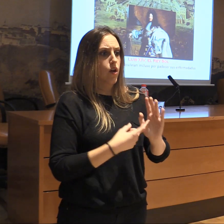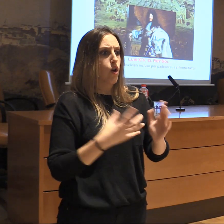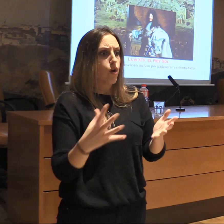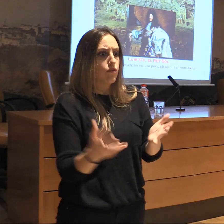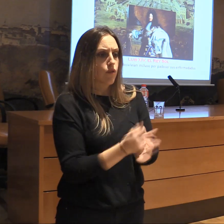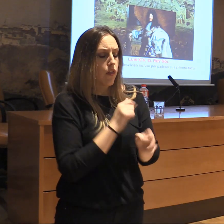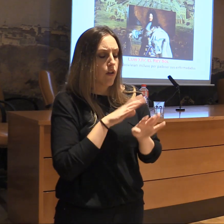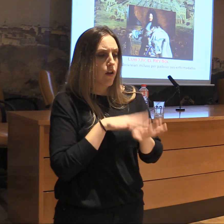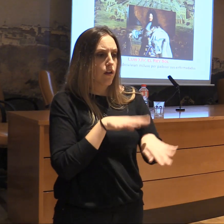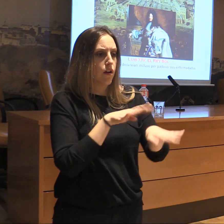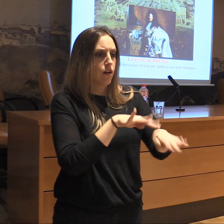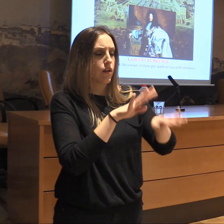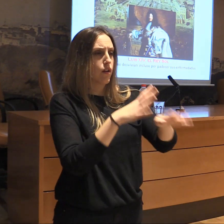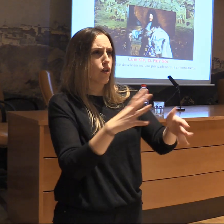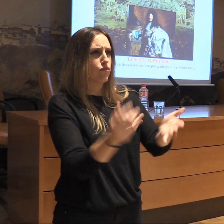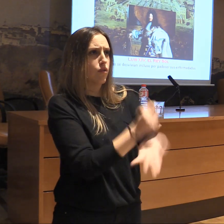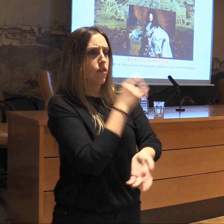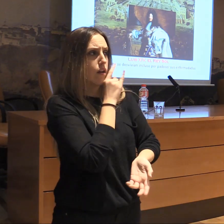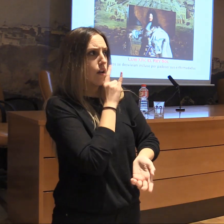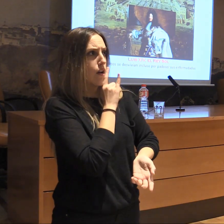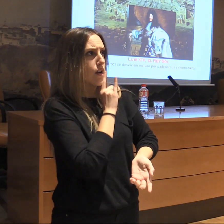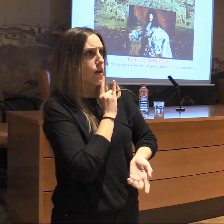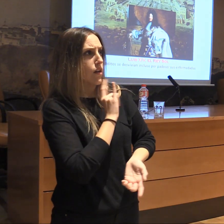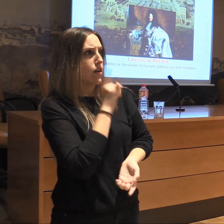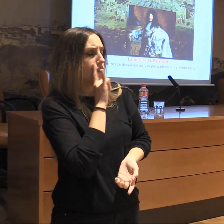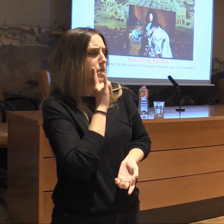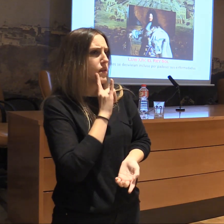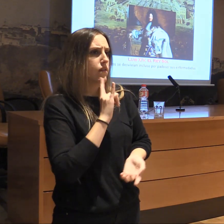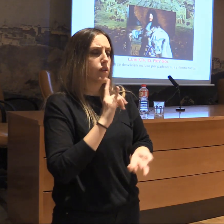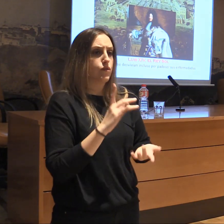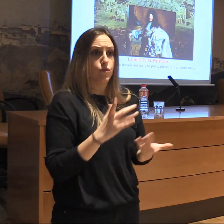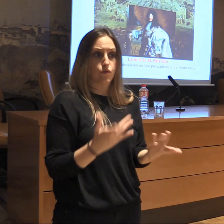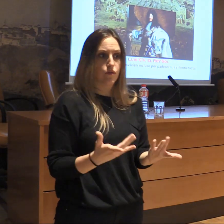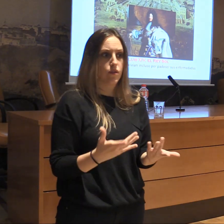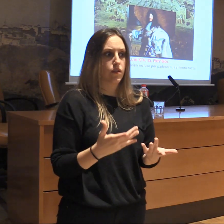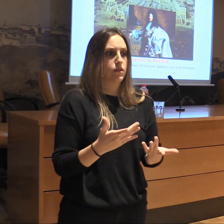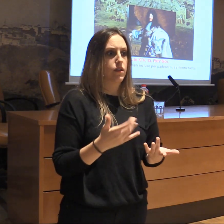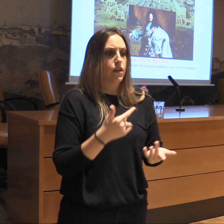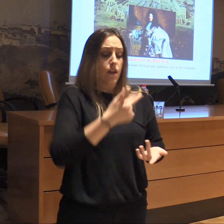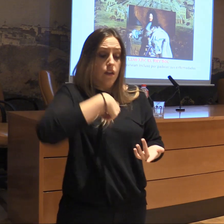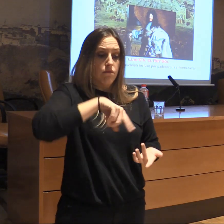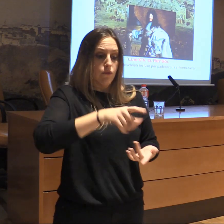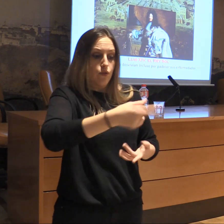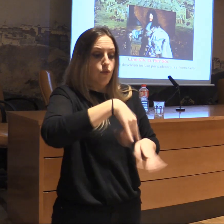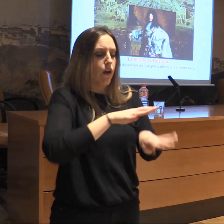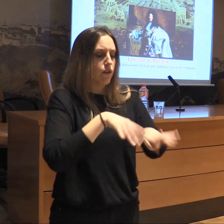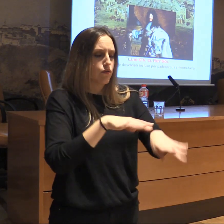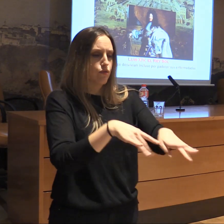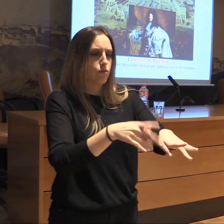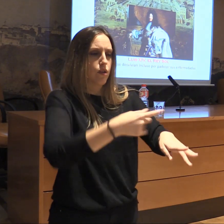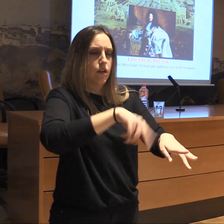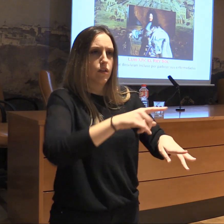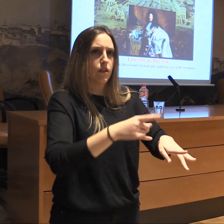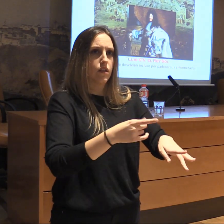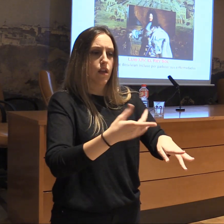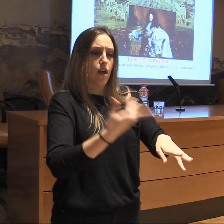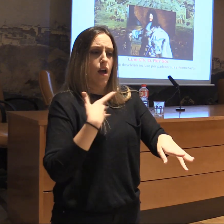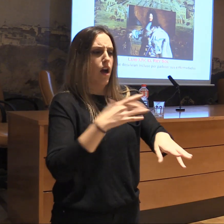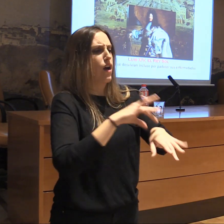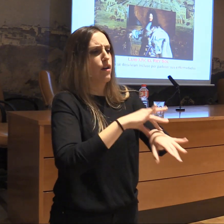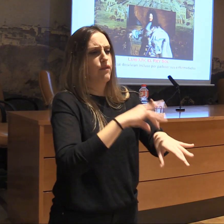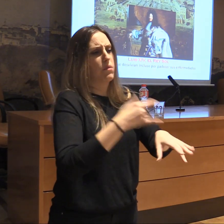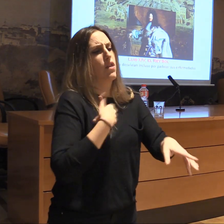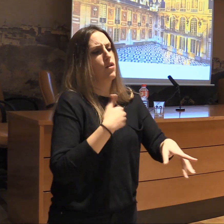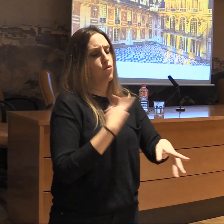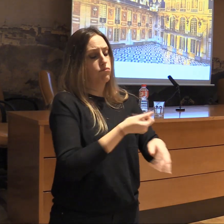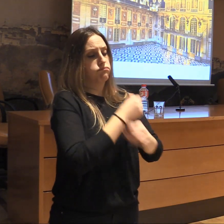sus súbditos que estos se desvivían incluso por padecer las enfermedades que padecía su